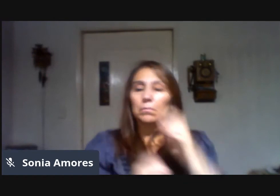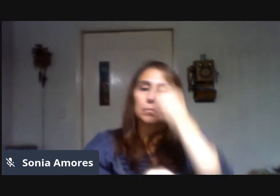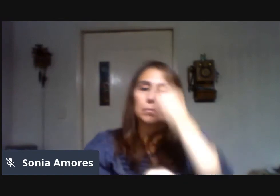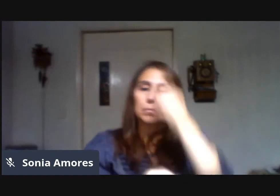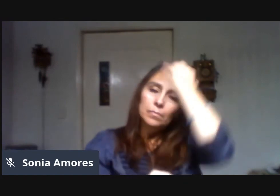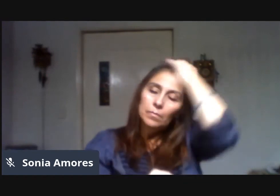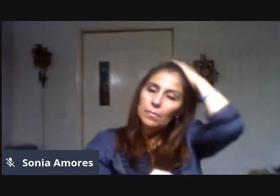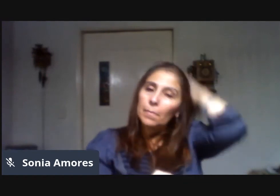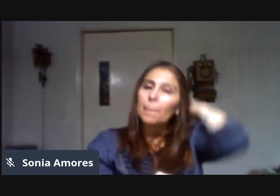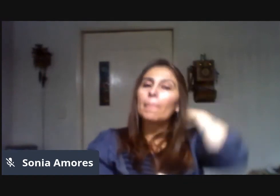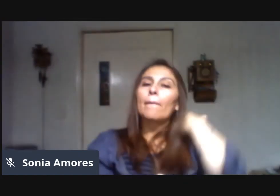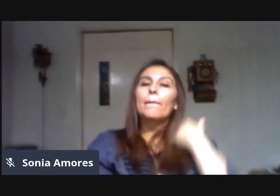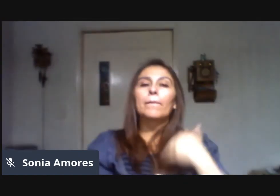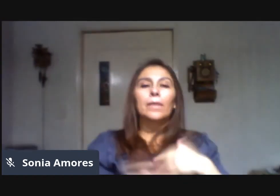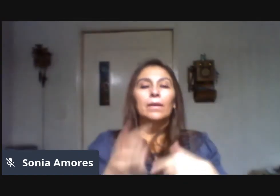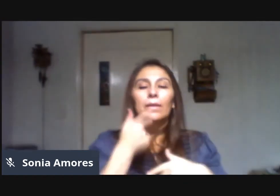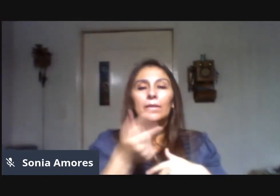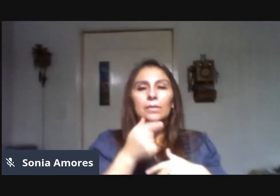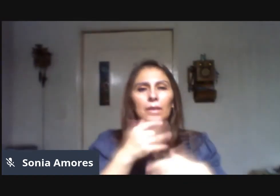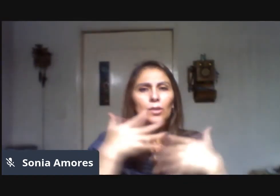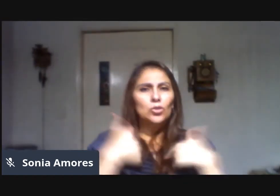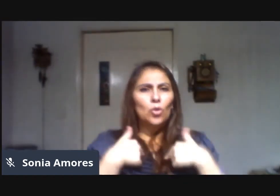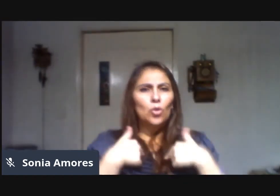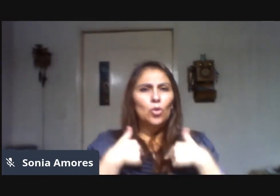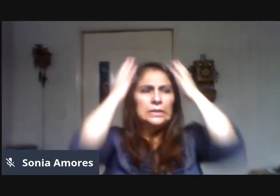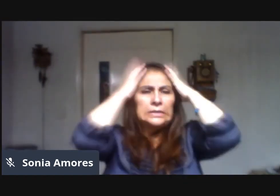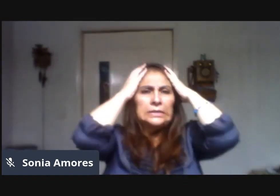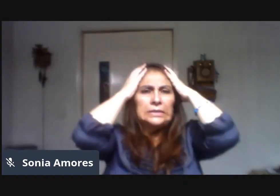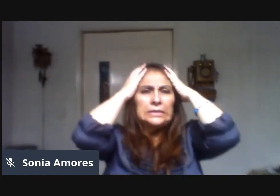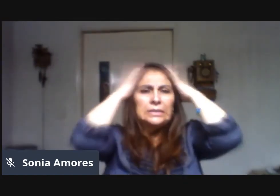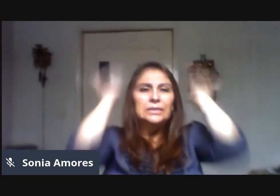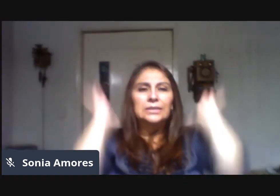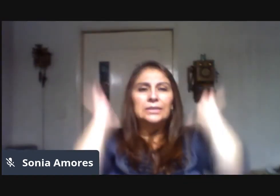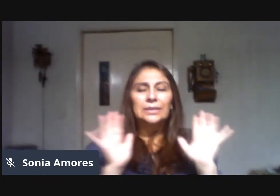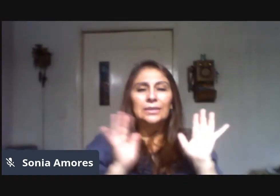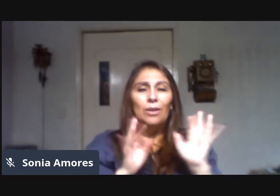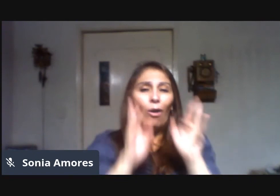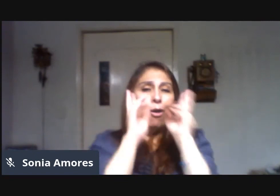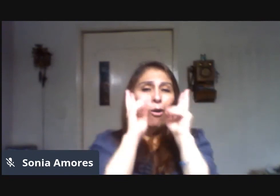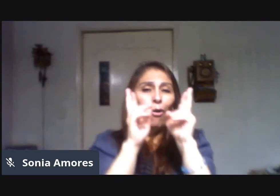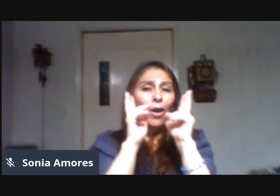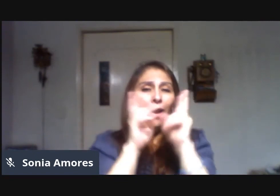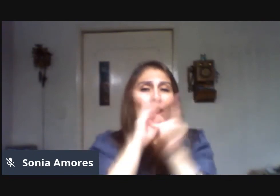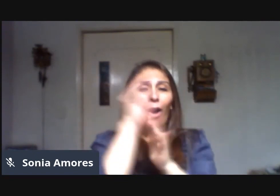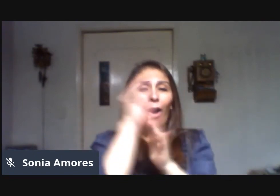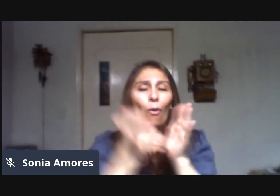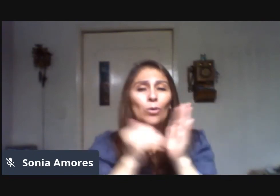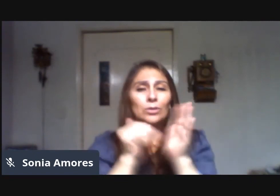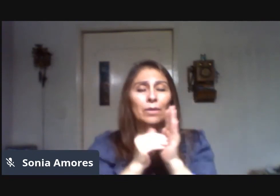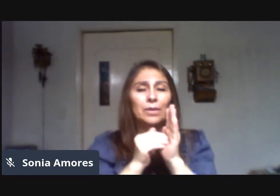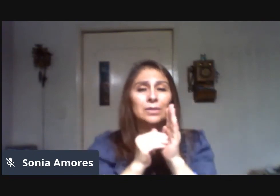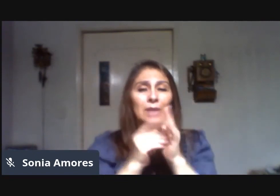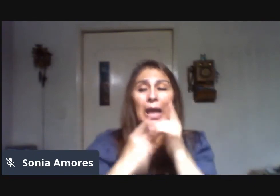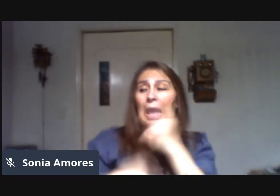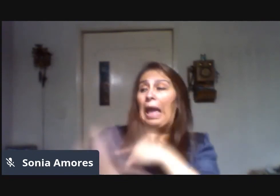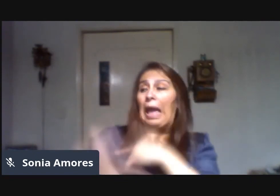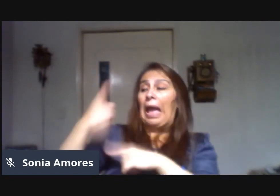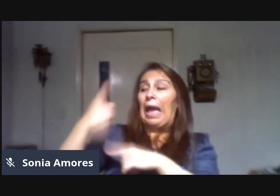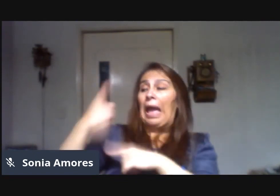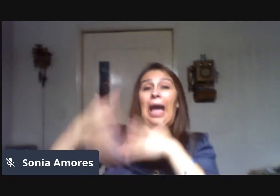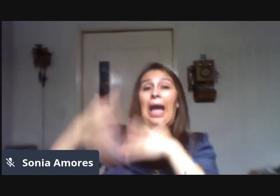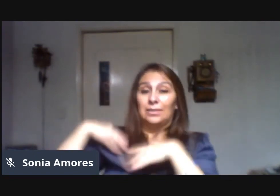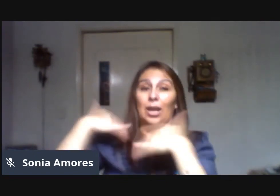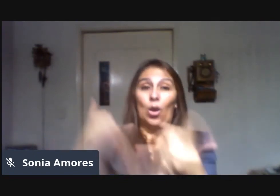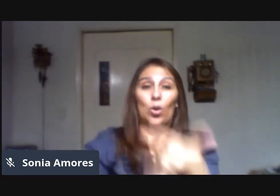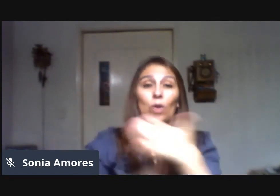me cojo la cabeza porque yo espero que no volvamos a ser un mundo de antes, pero eso va a estar